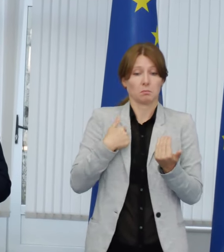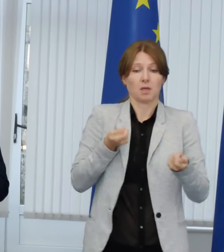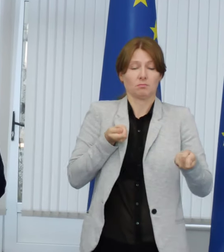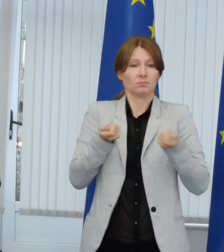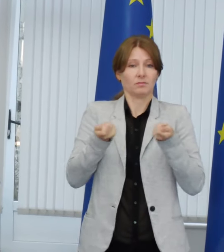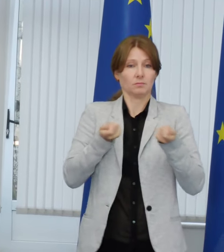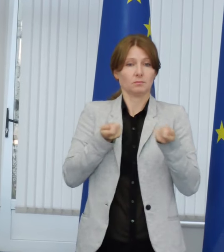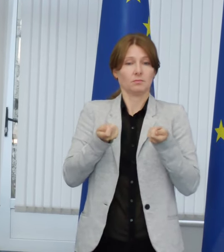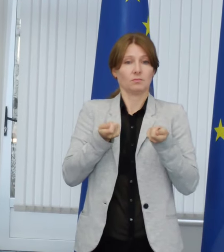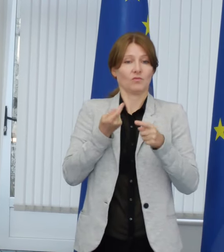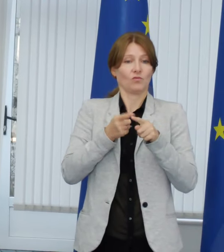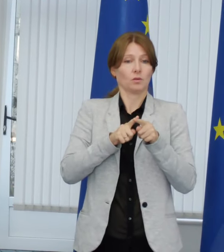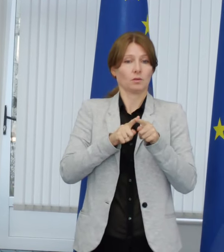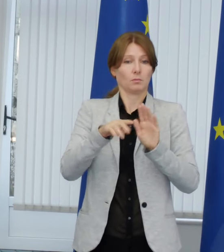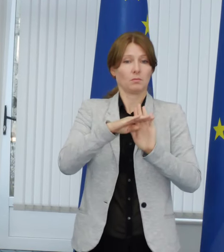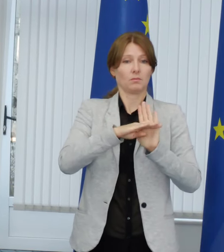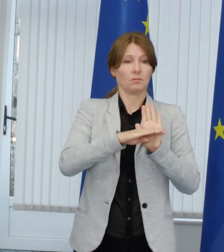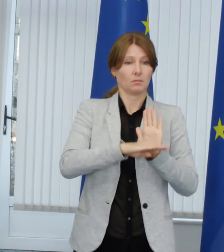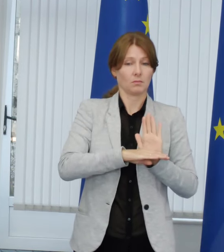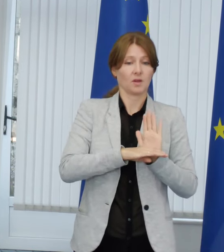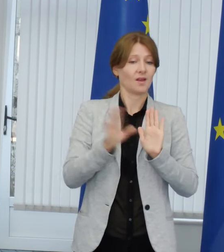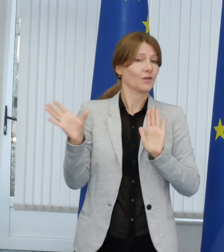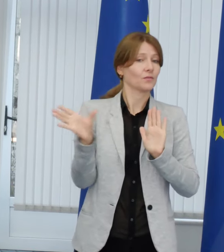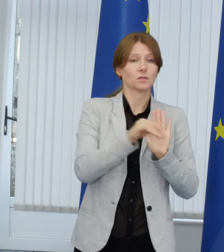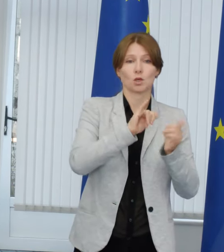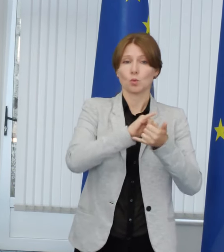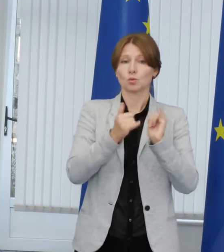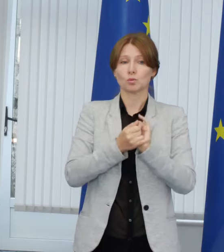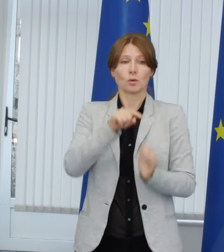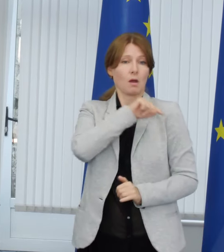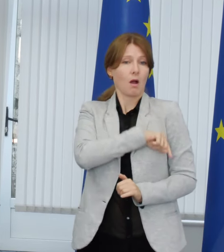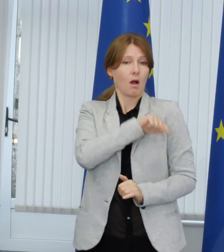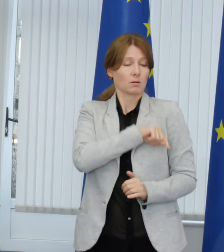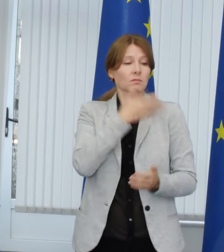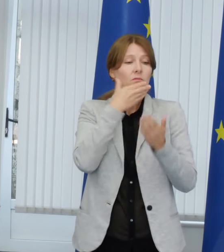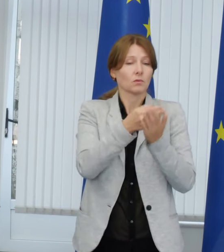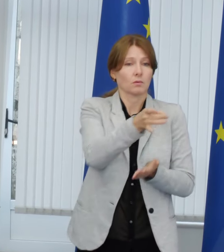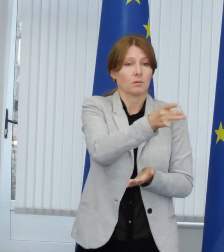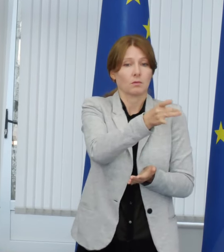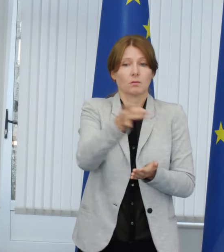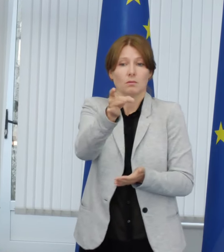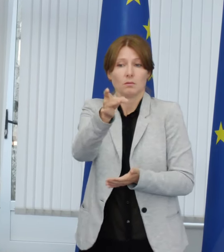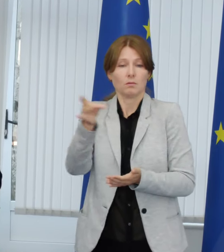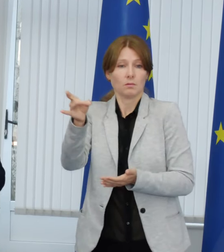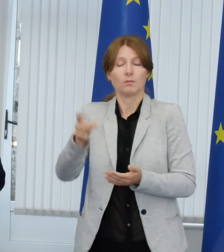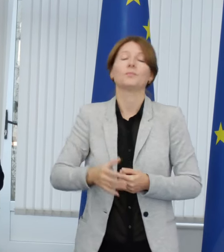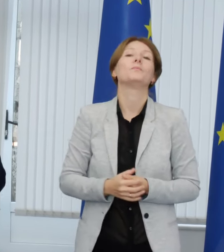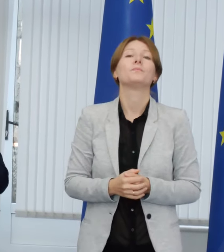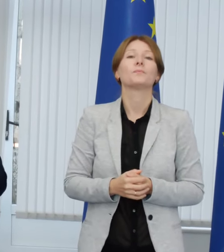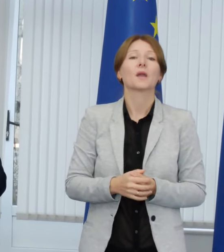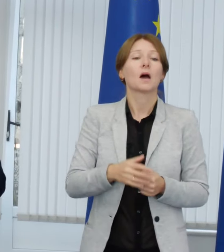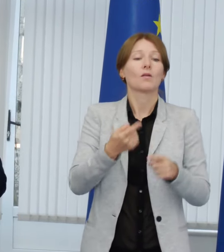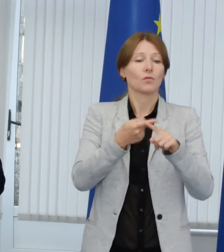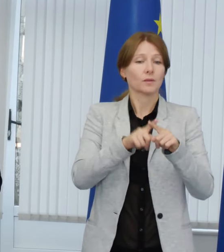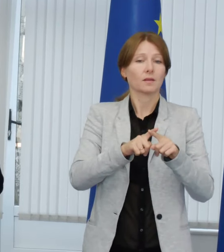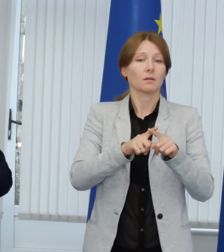gestionăm întreg sistemul, toate serviciile au un caracter regional. Asta înseamnă că